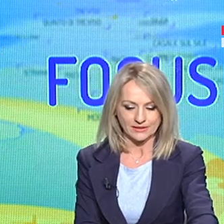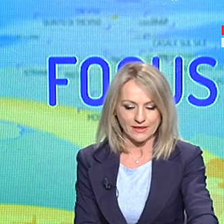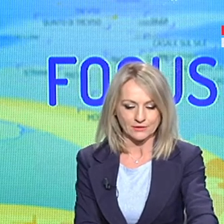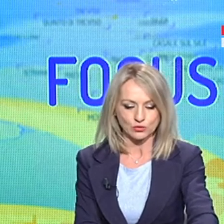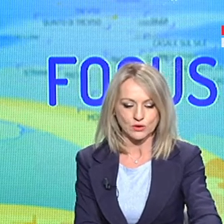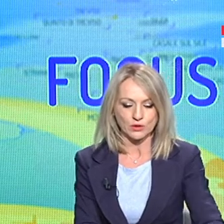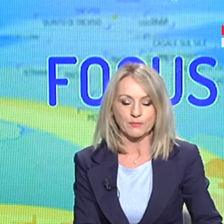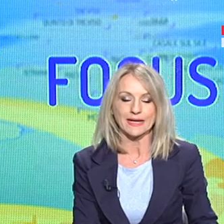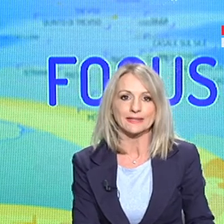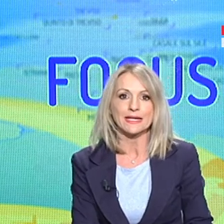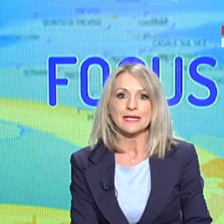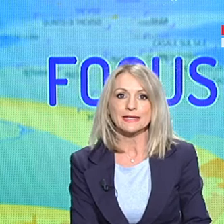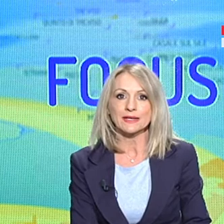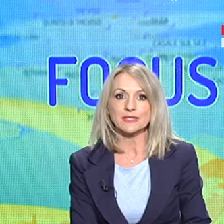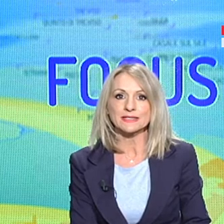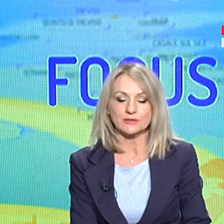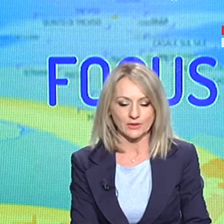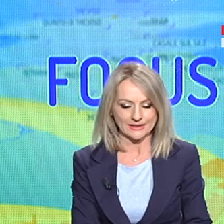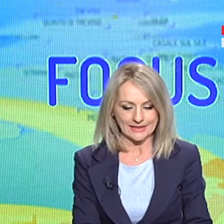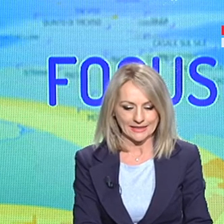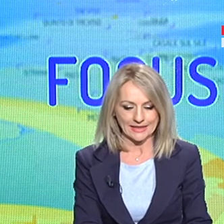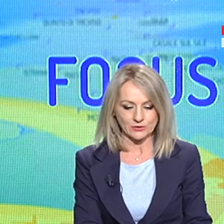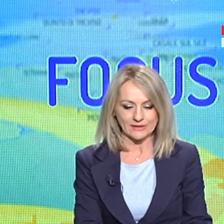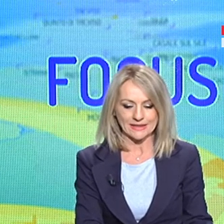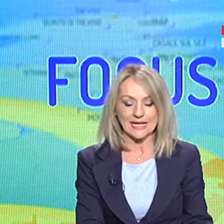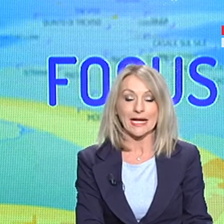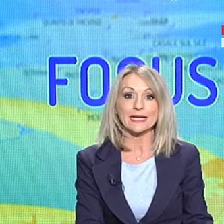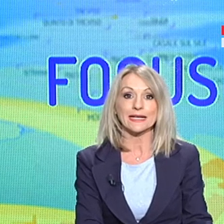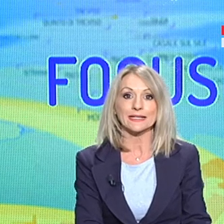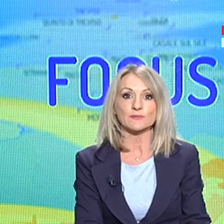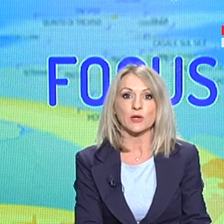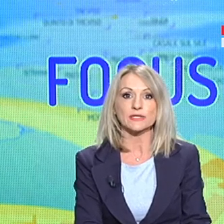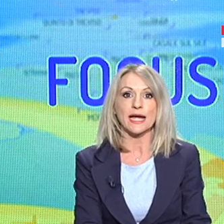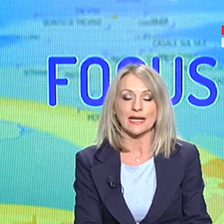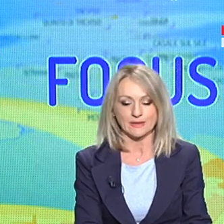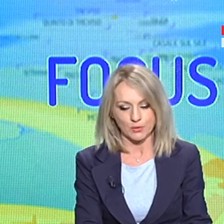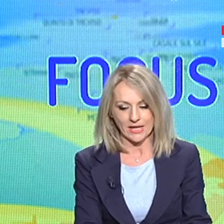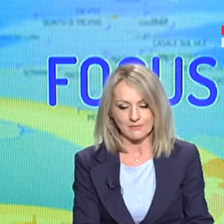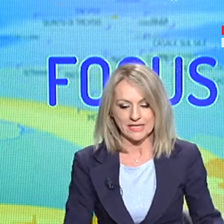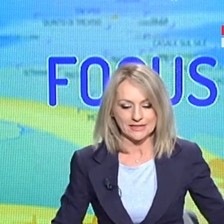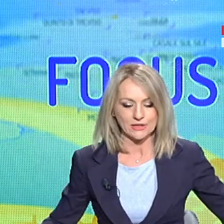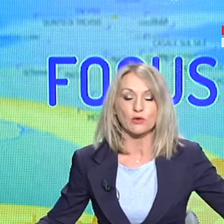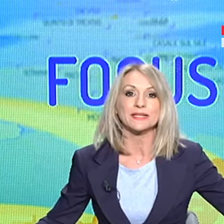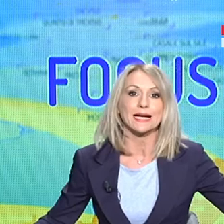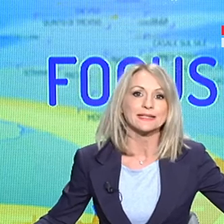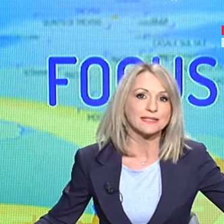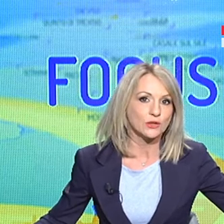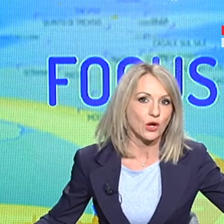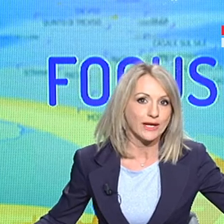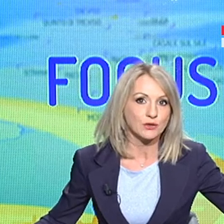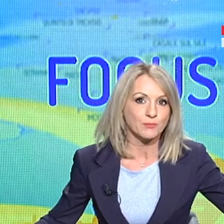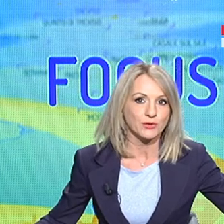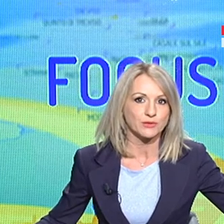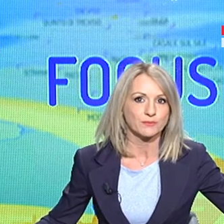l'impegno a riattivare tutti i comparti, dall'amministratore delegato è arrivata anche la risposta alle polemiche dei comitati